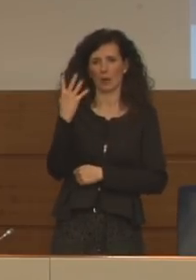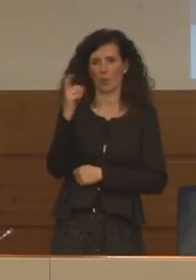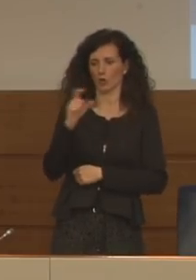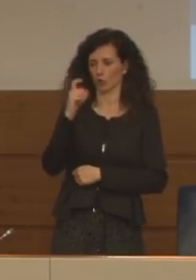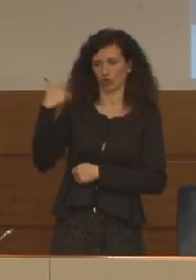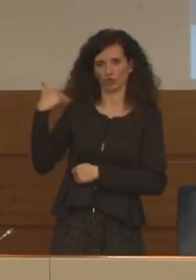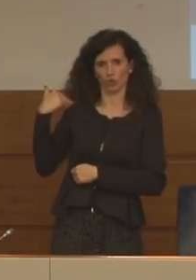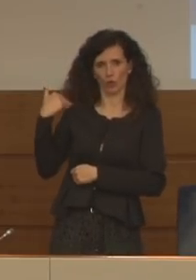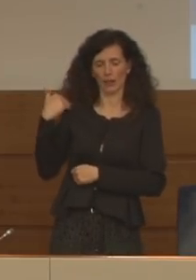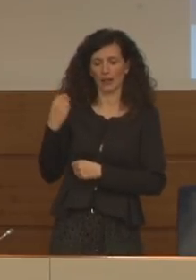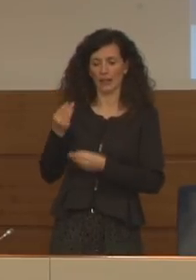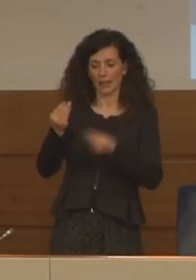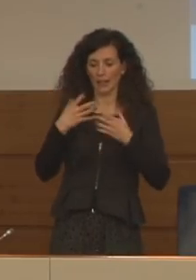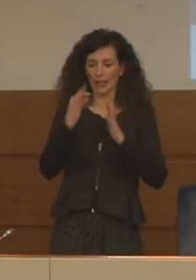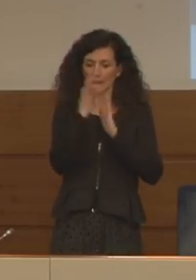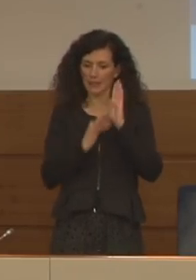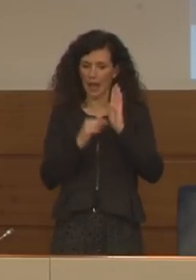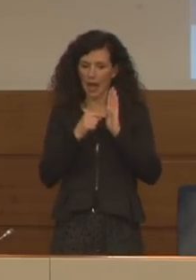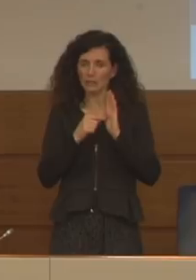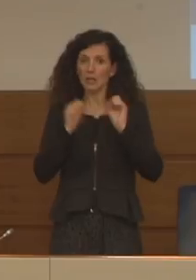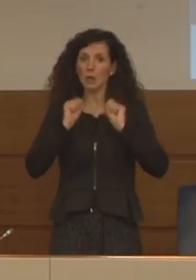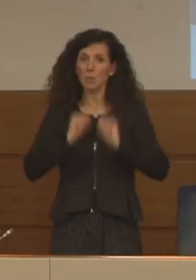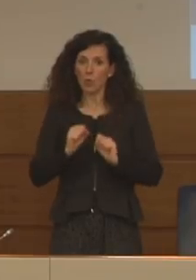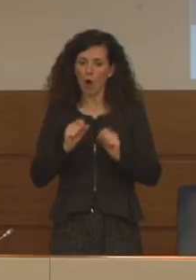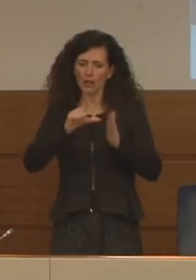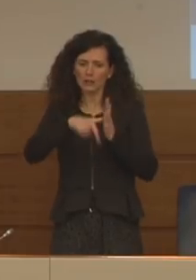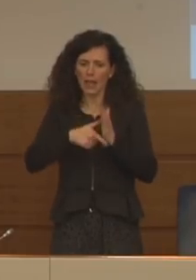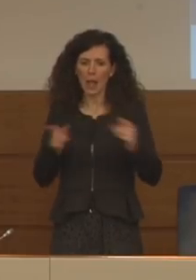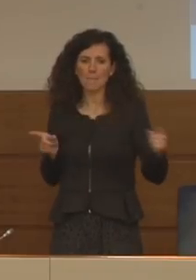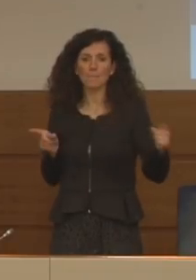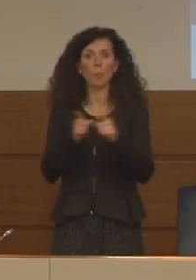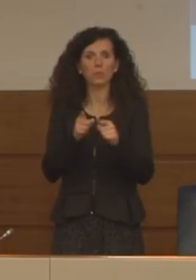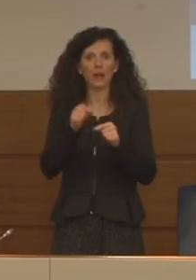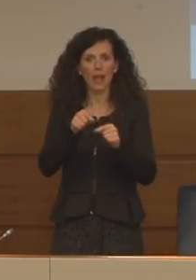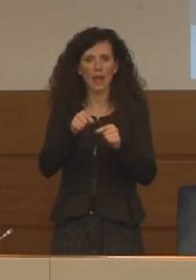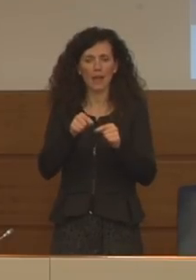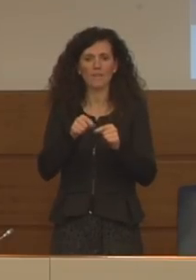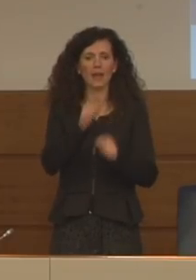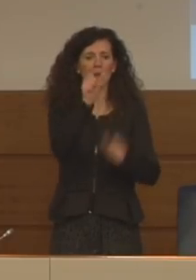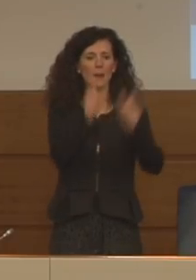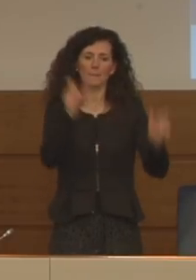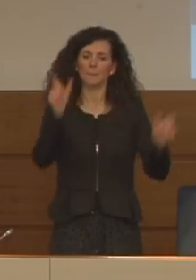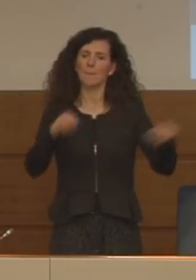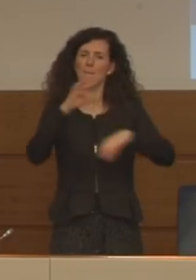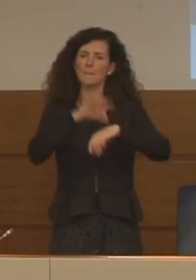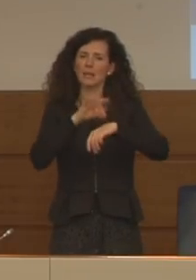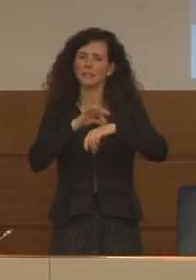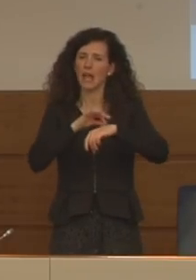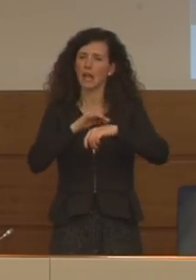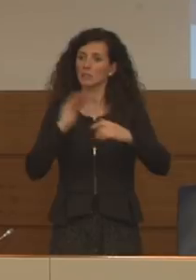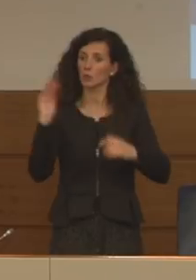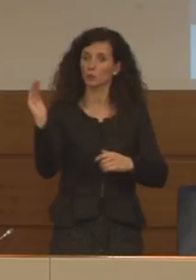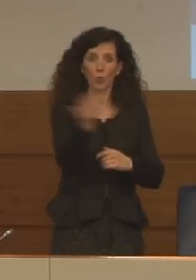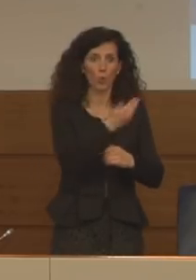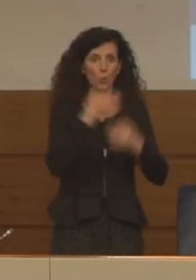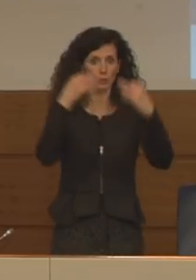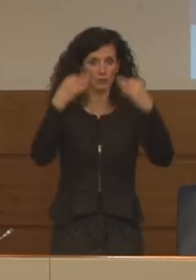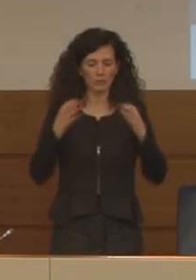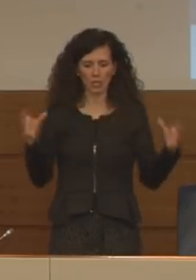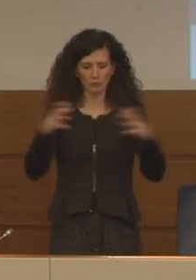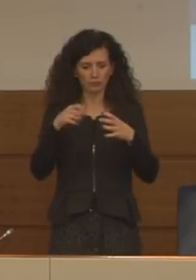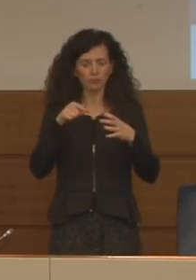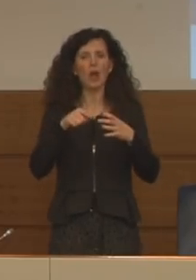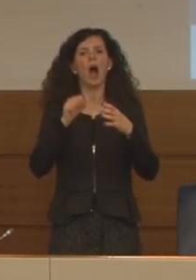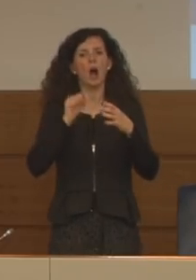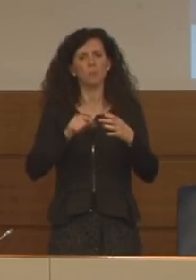si potrà avere in un breve periodo di tempo il reclutamento di tutti i pazienti previsti avremo qualche dato in più